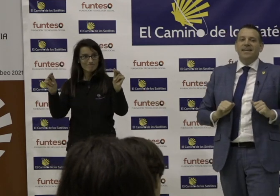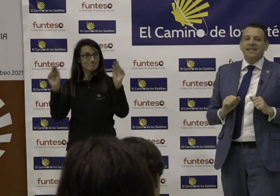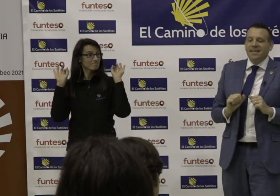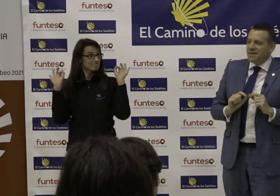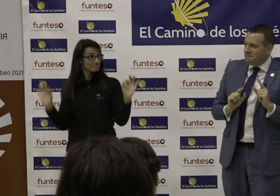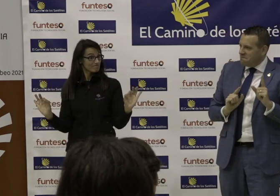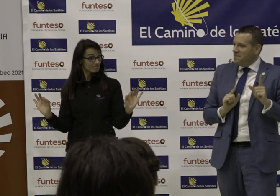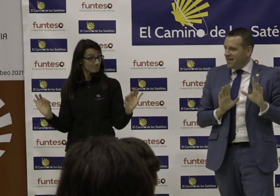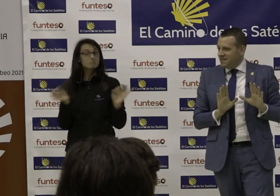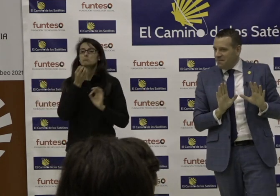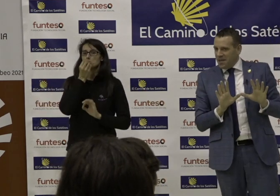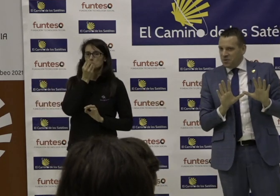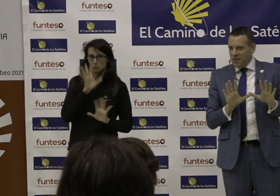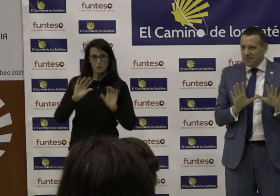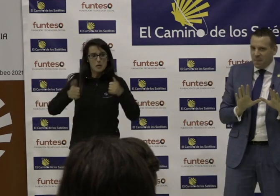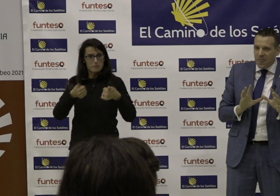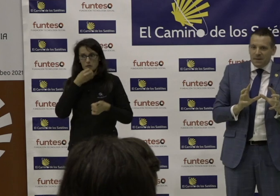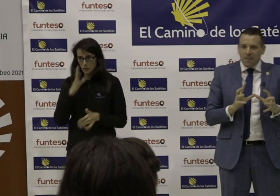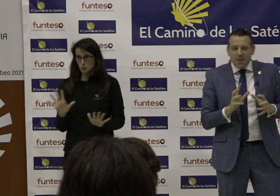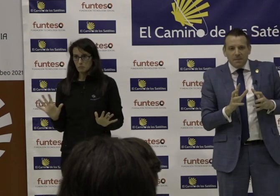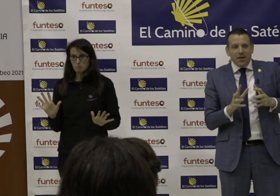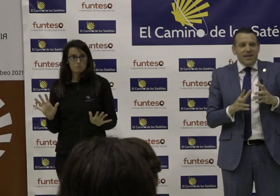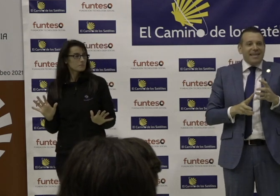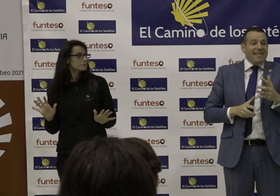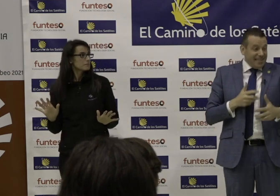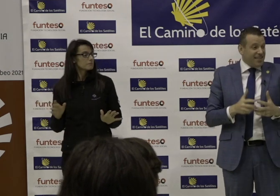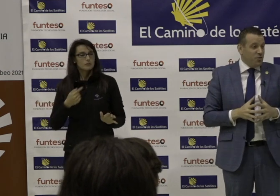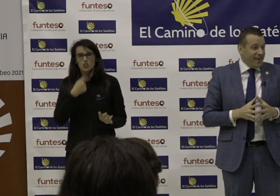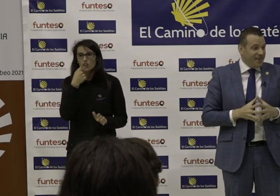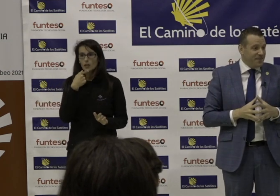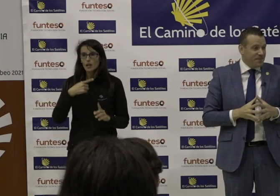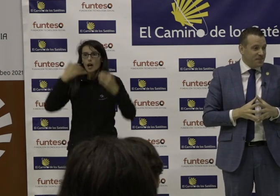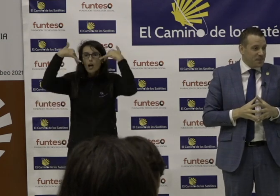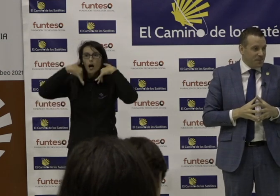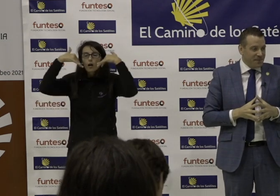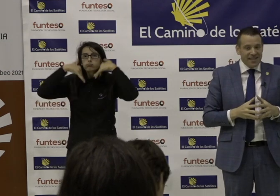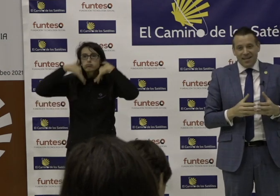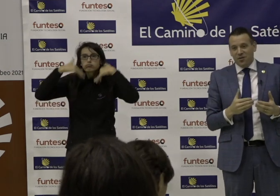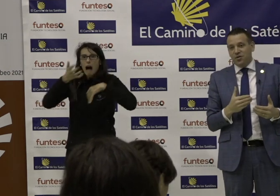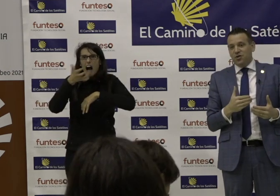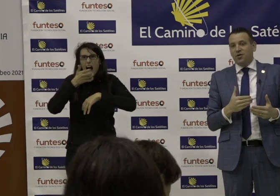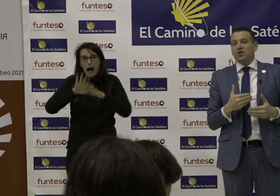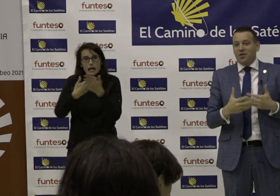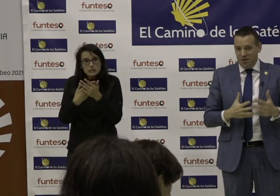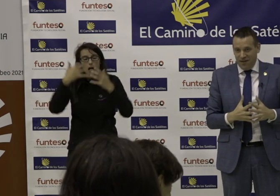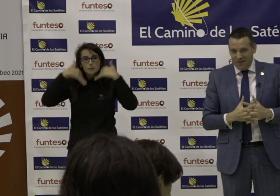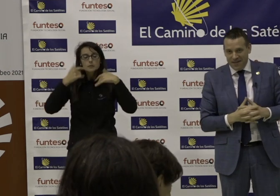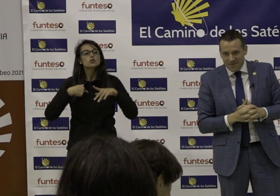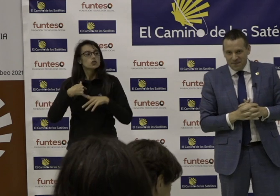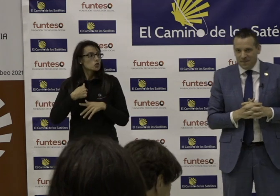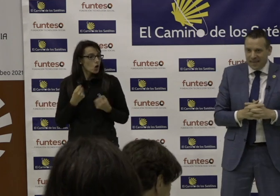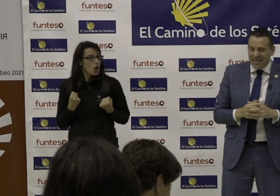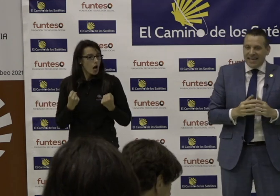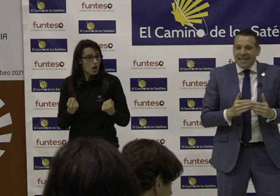¿Vale? Bien, empezamos bien. Pero dije que teníais que sudar. Entonces yo os voy a ayudar,